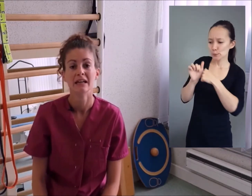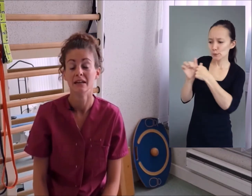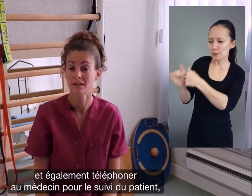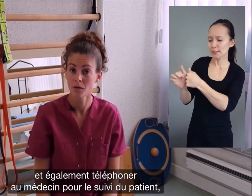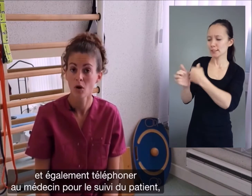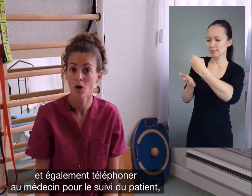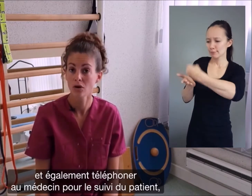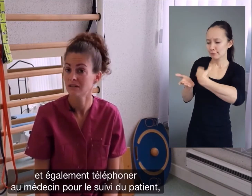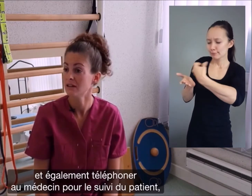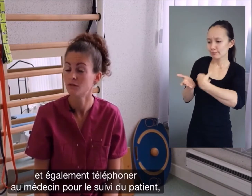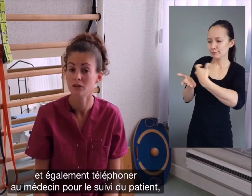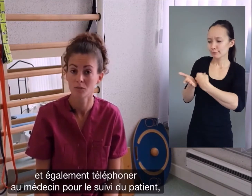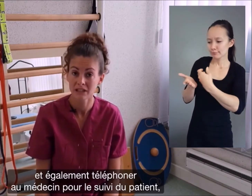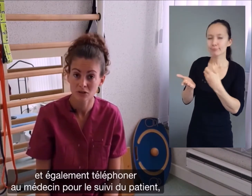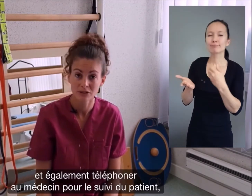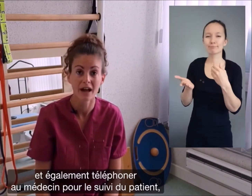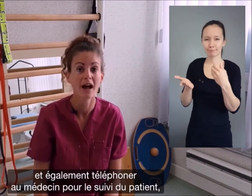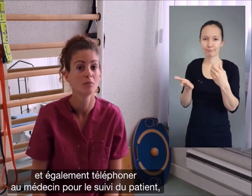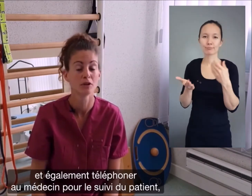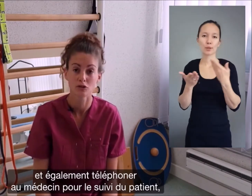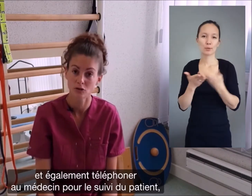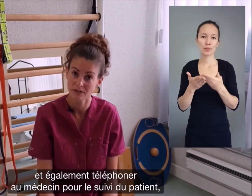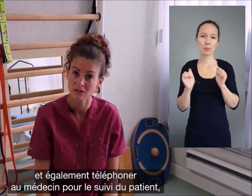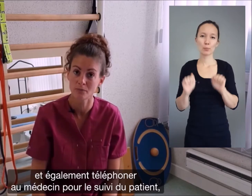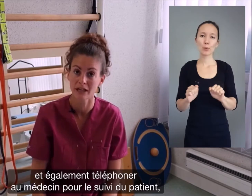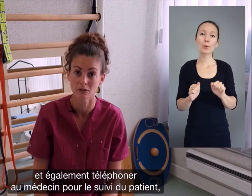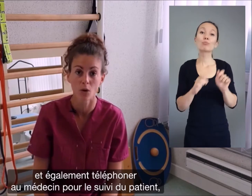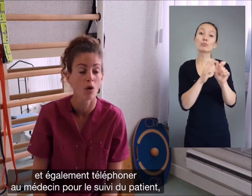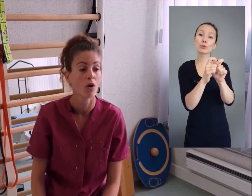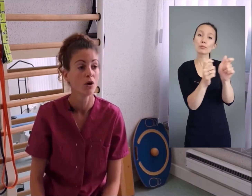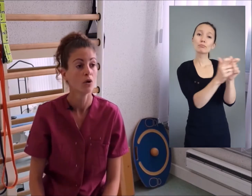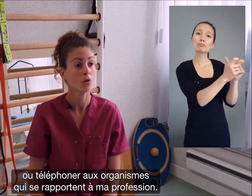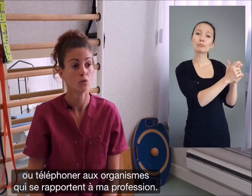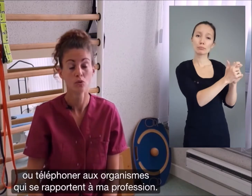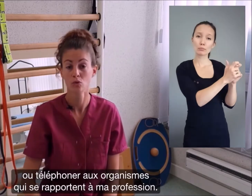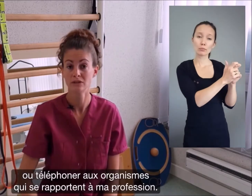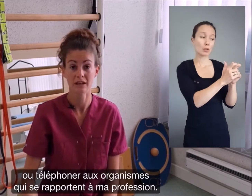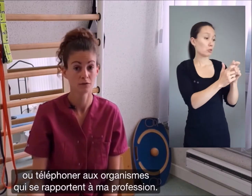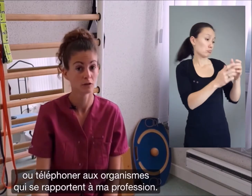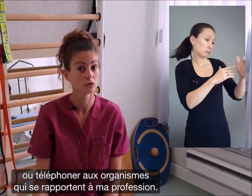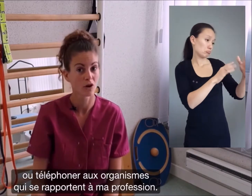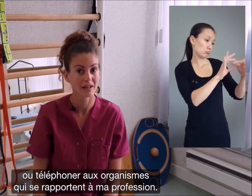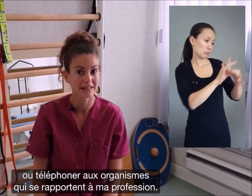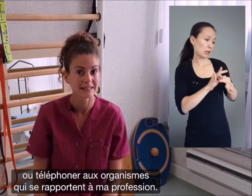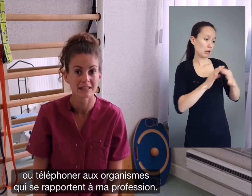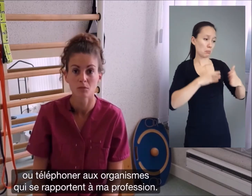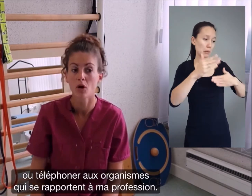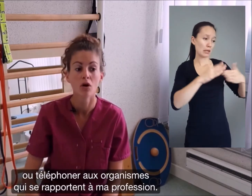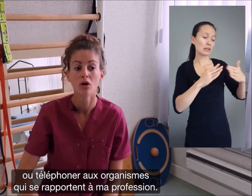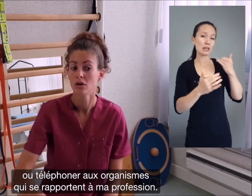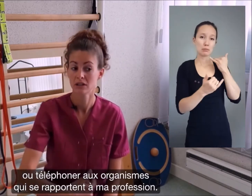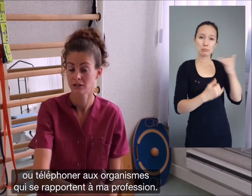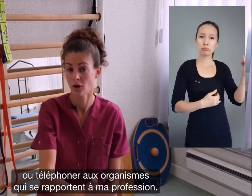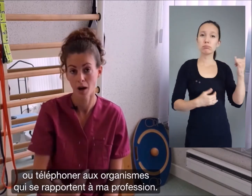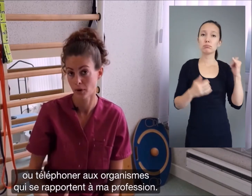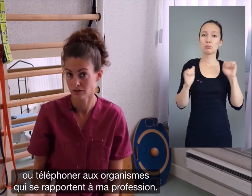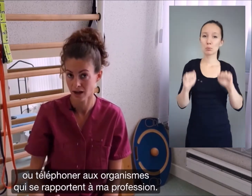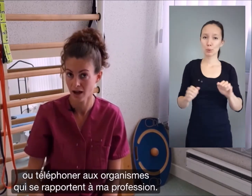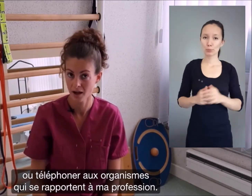Et également téléphoner aux médecins pour le suivi du patient, ou téléphoner aux organismes qui sont rapportés à